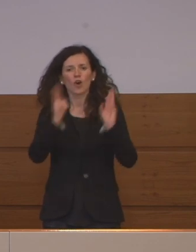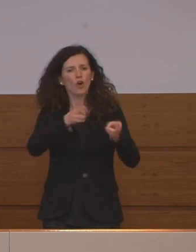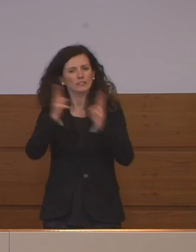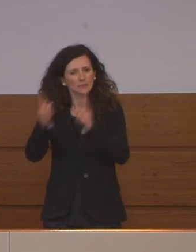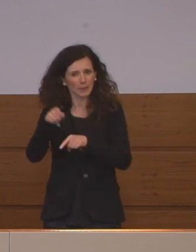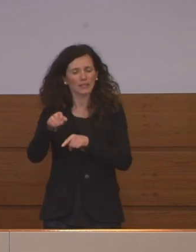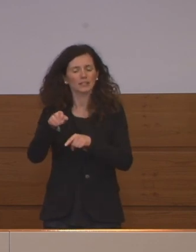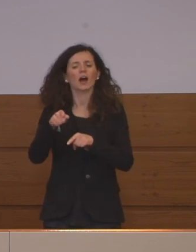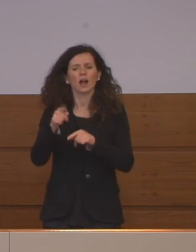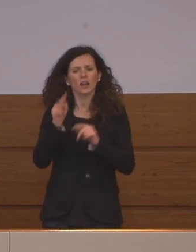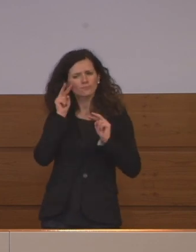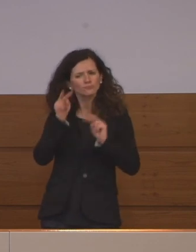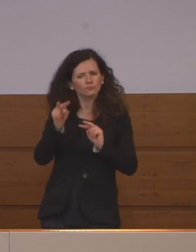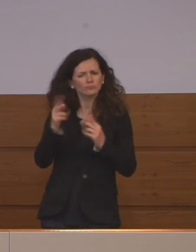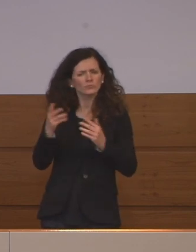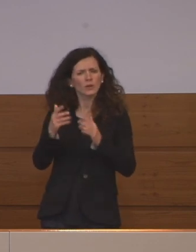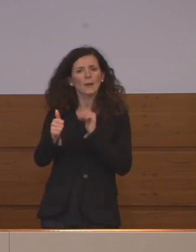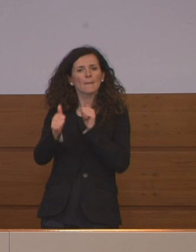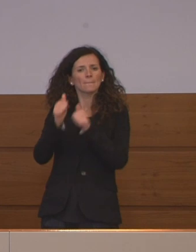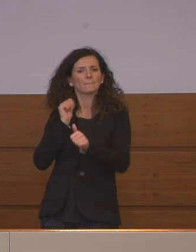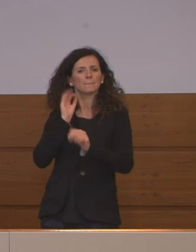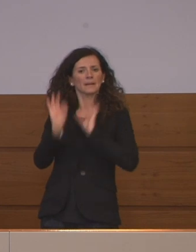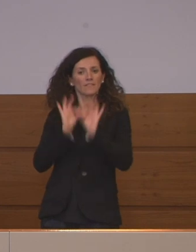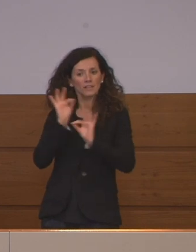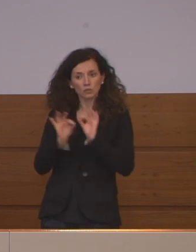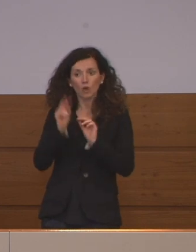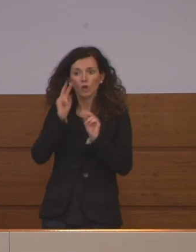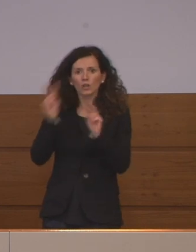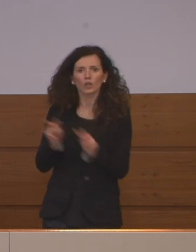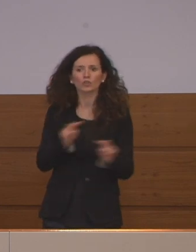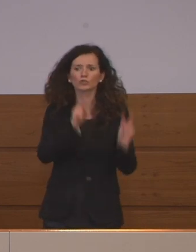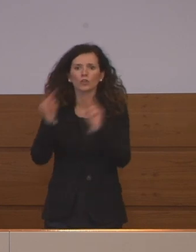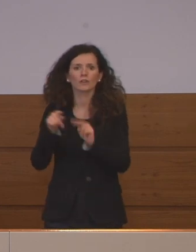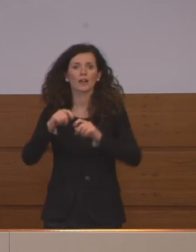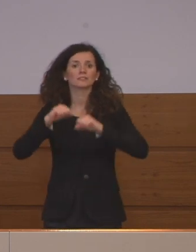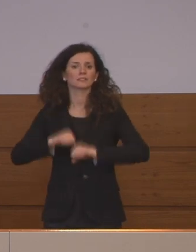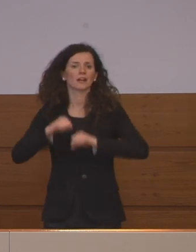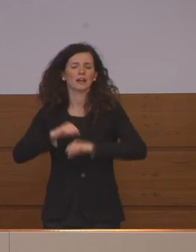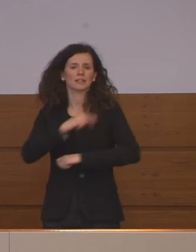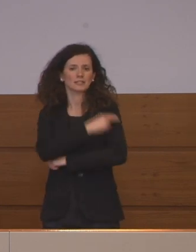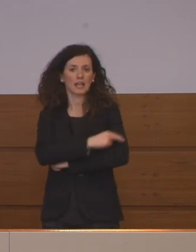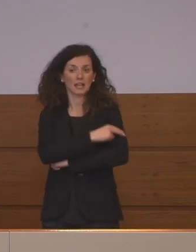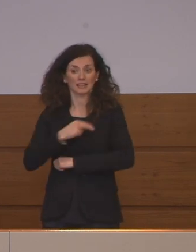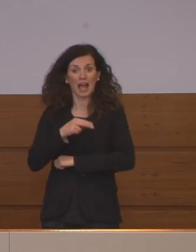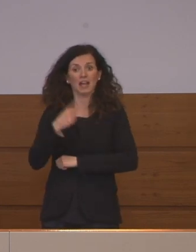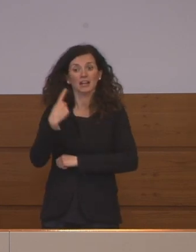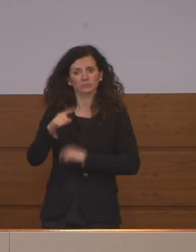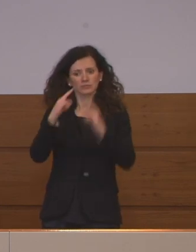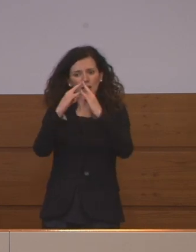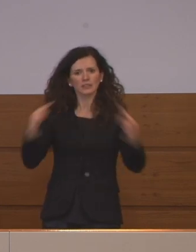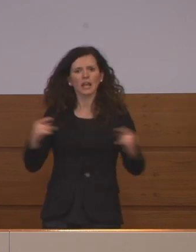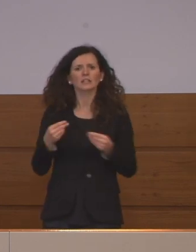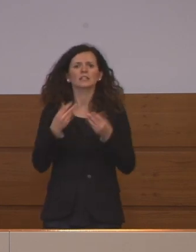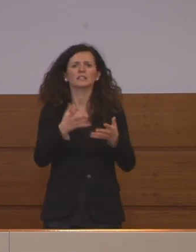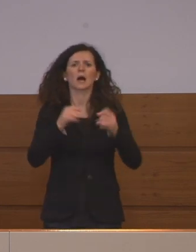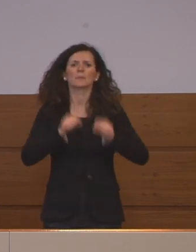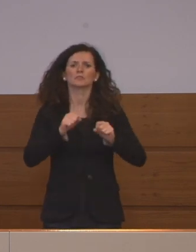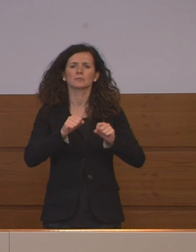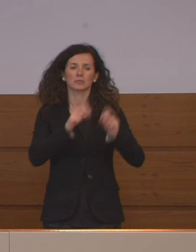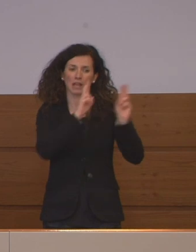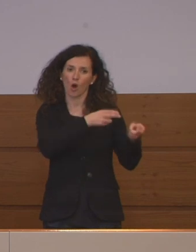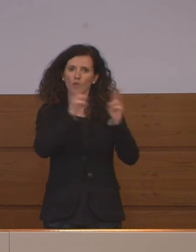di un piano di prevenzione che sorvegliano sanitaria queste tende ci consentono e consentono alle strutture sanitarie di